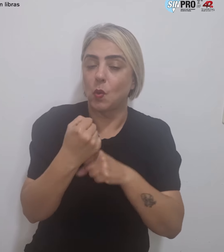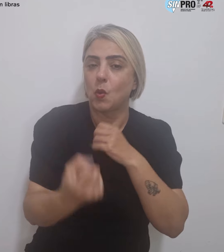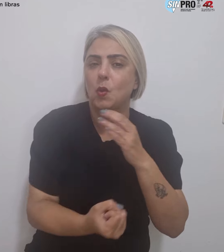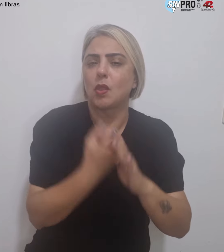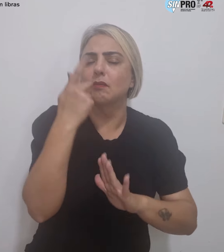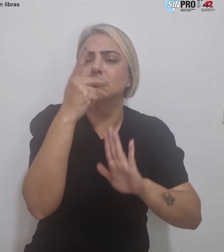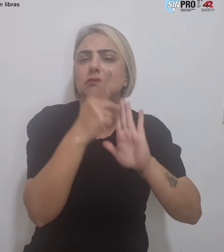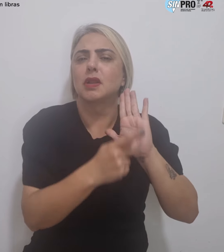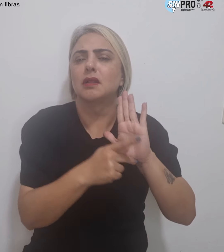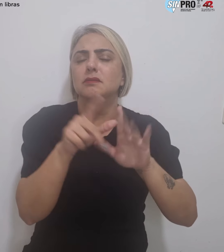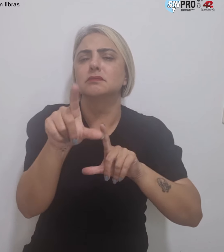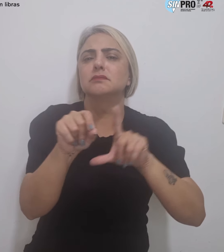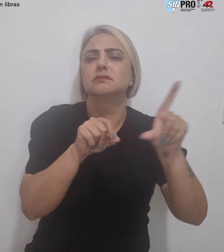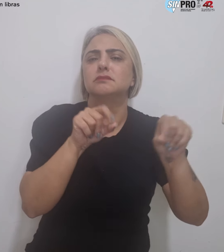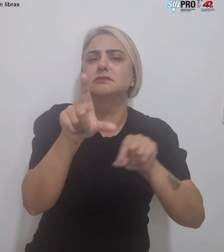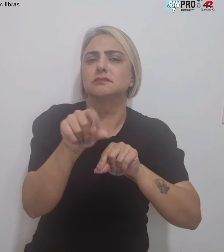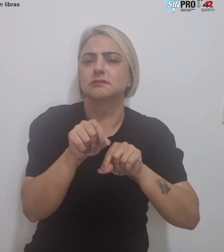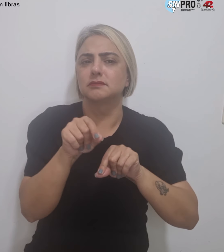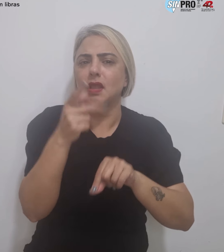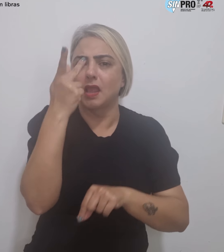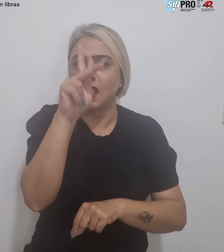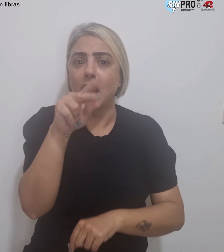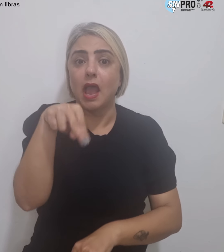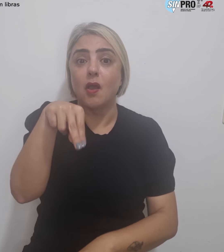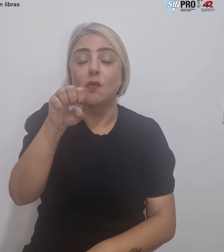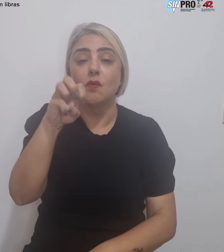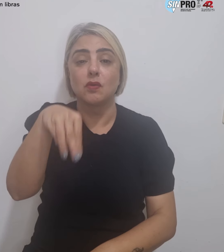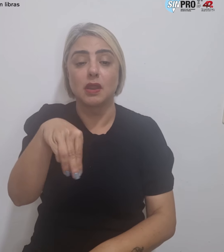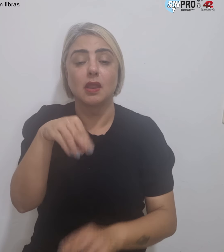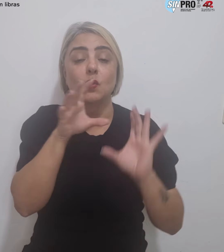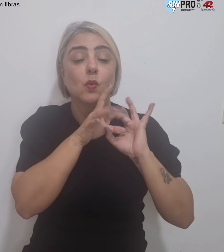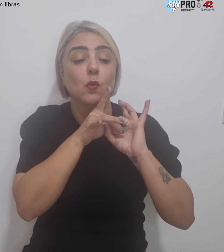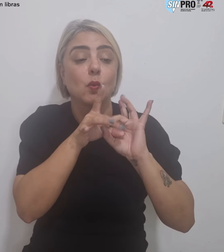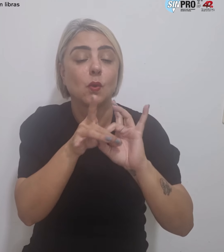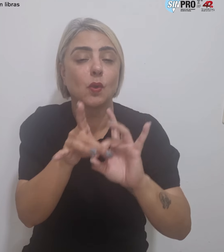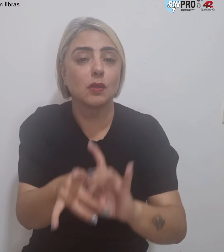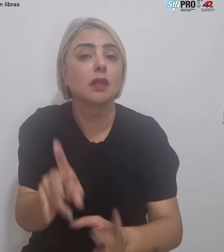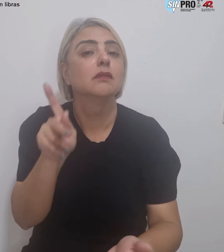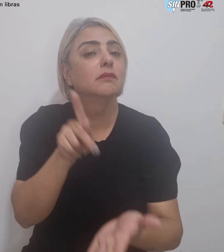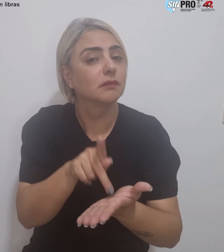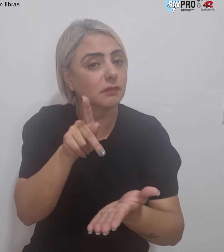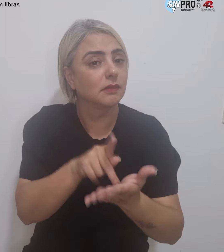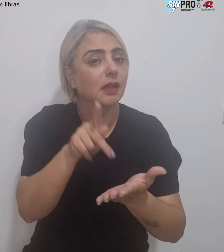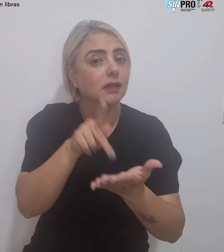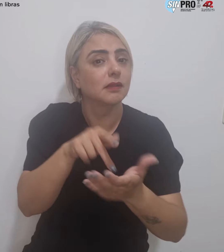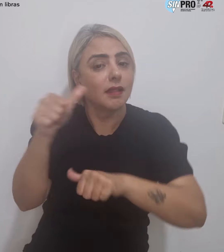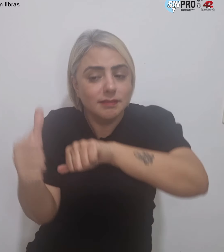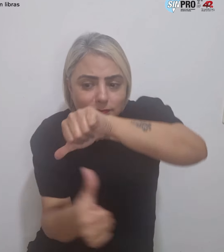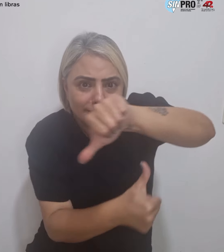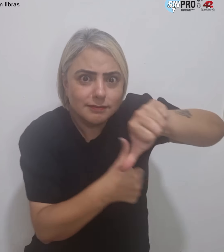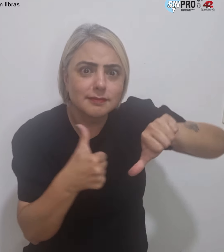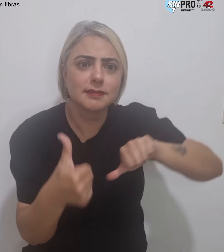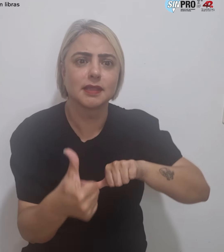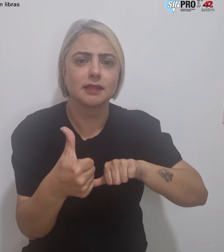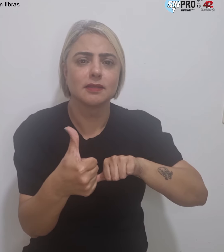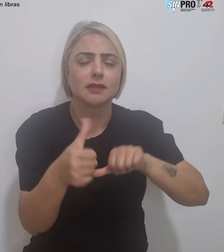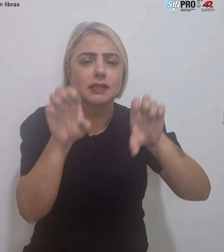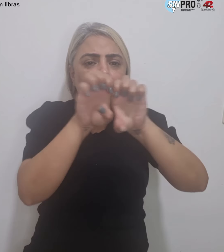projeto alternativo ao NEM, no contexto de uma verdadeira transformação da estrutura da